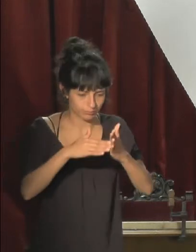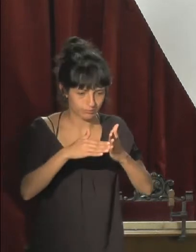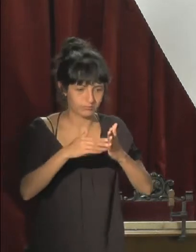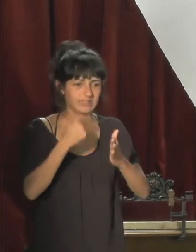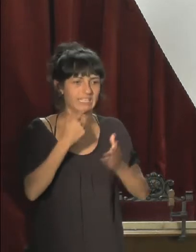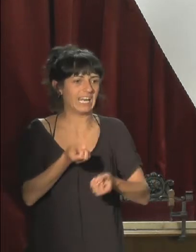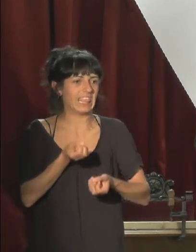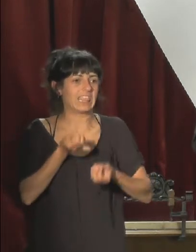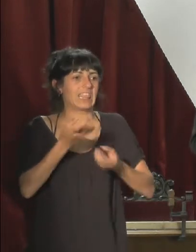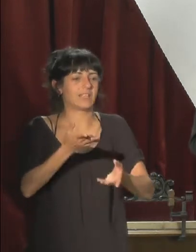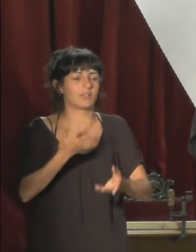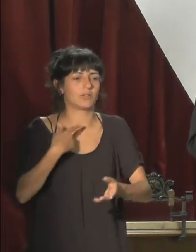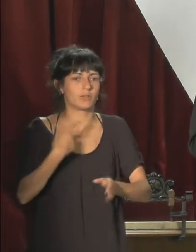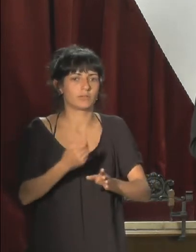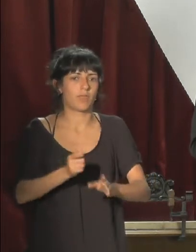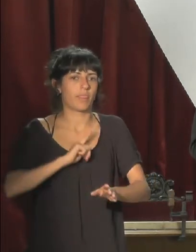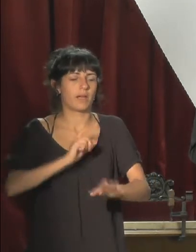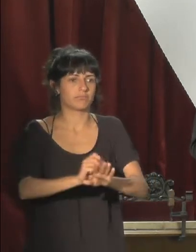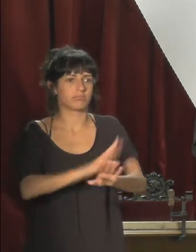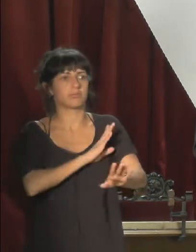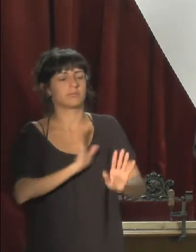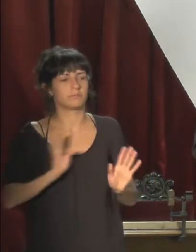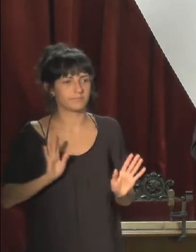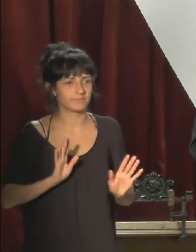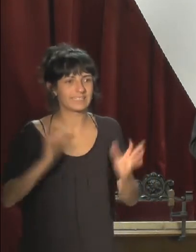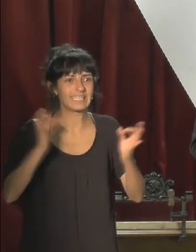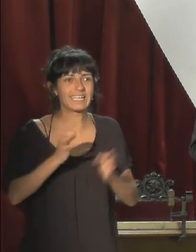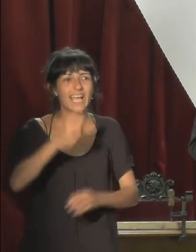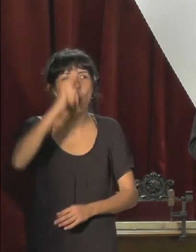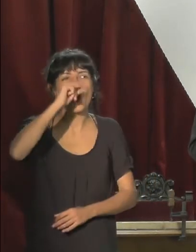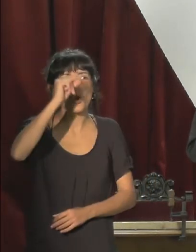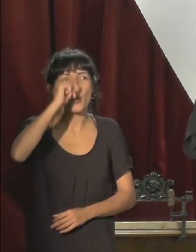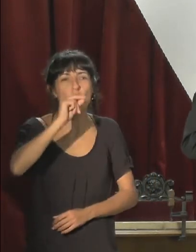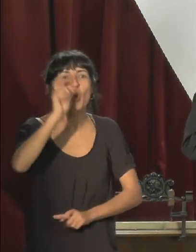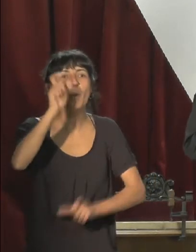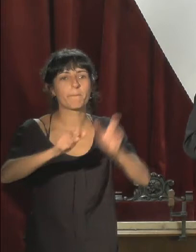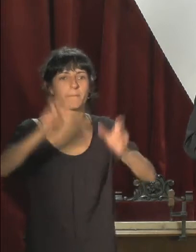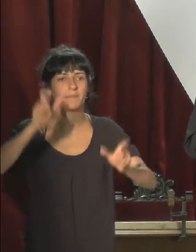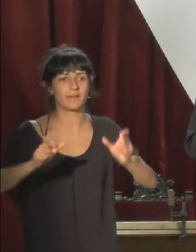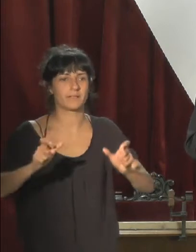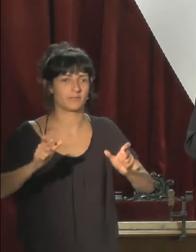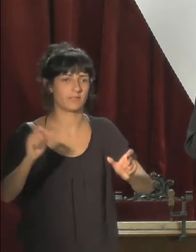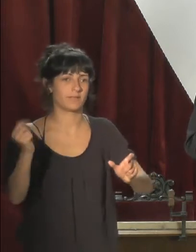Lugo ten a taxa de suicidios máis alta do Estado español.